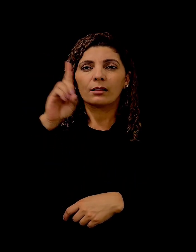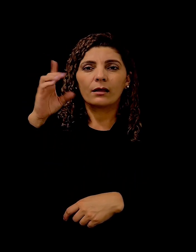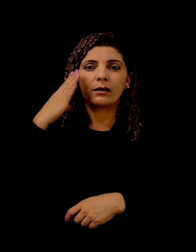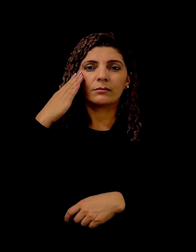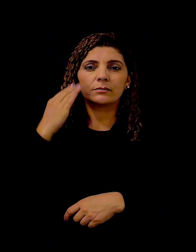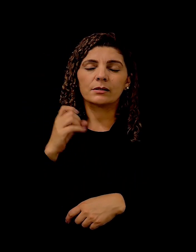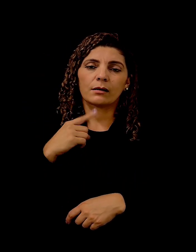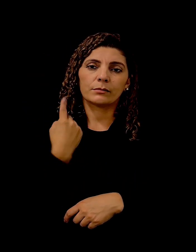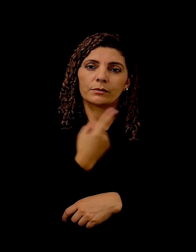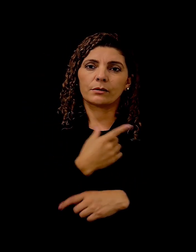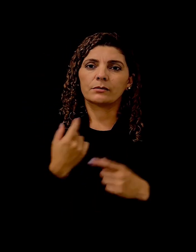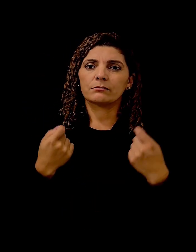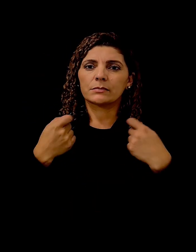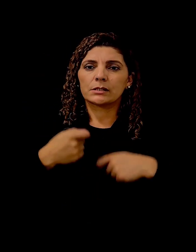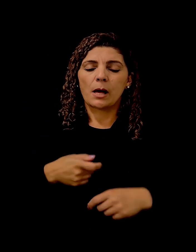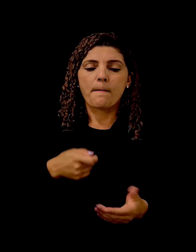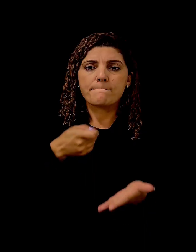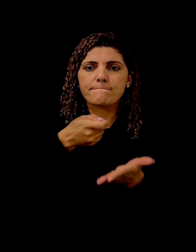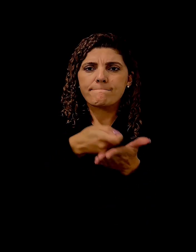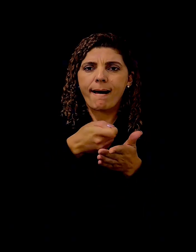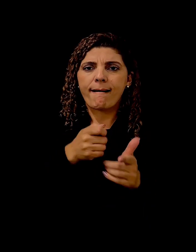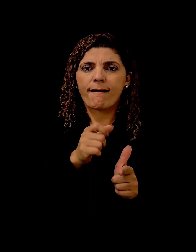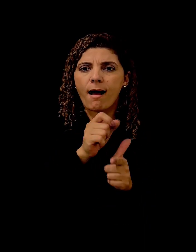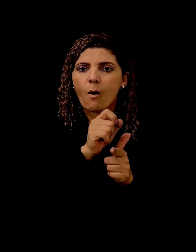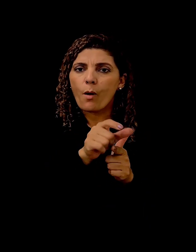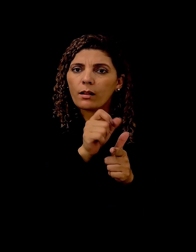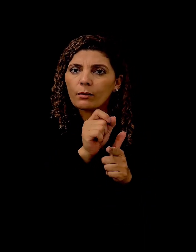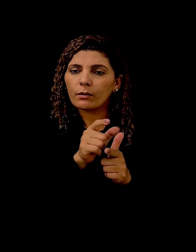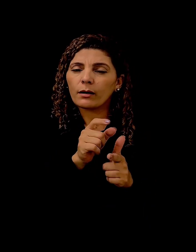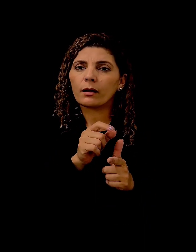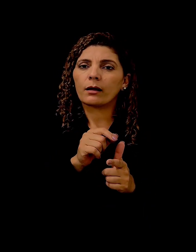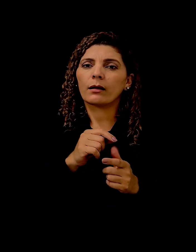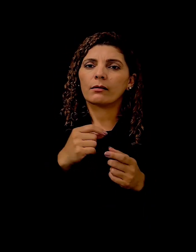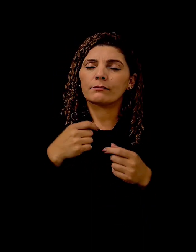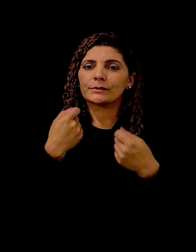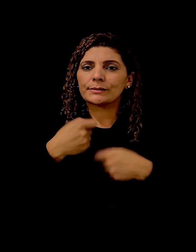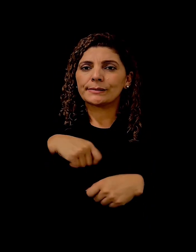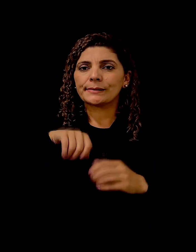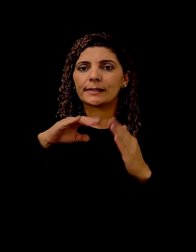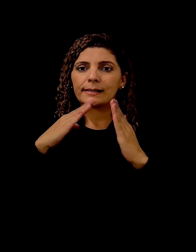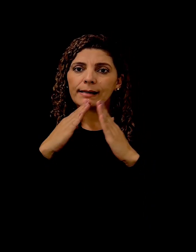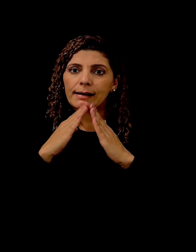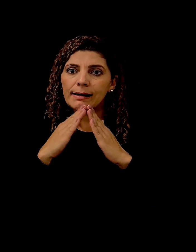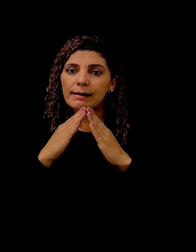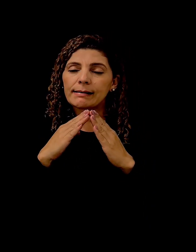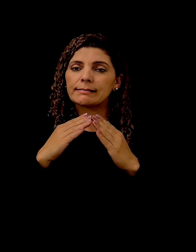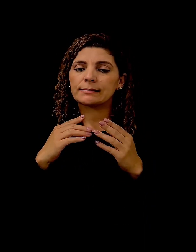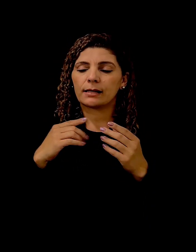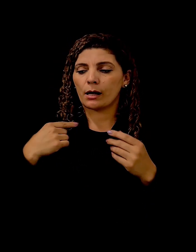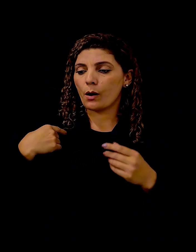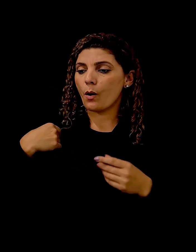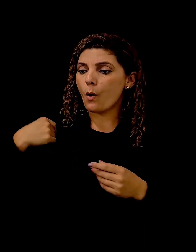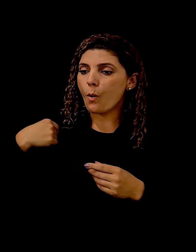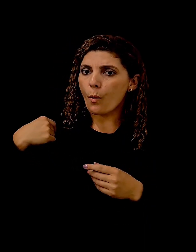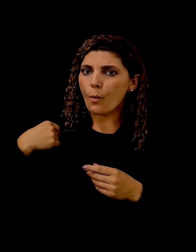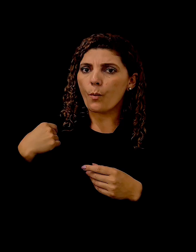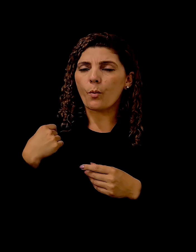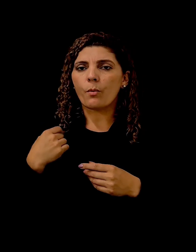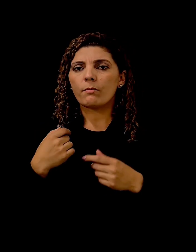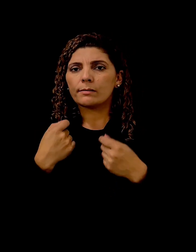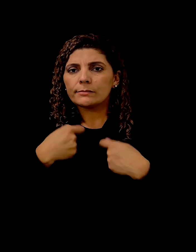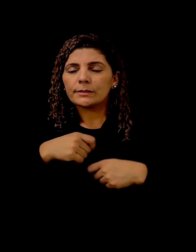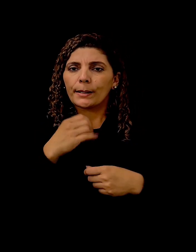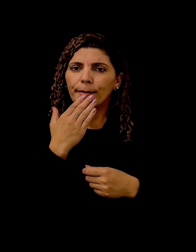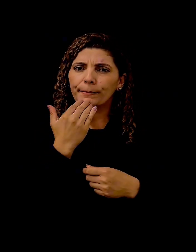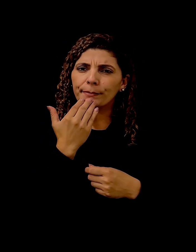nós precisamos pagar o aluguel, ele sabe que a gente precisa de moradia, ele sabe que a gente precisa de roupa, ele sabe que a gente precisa de comida,